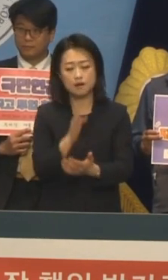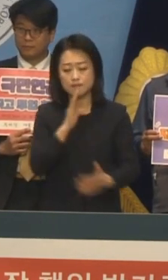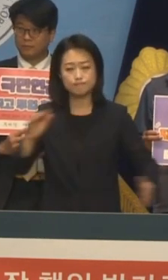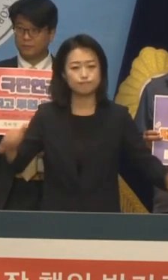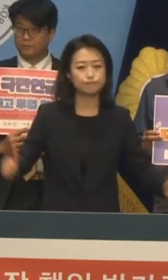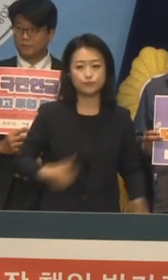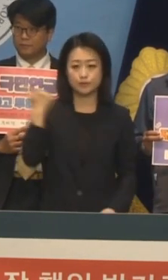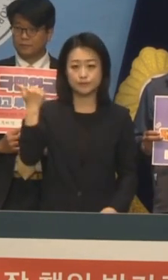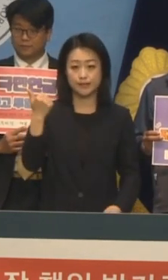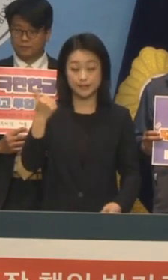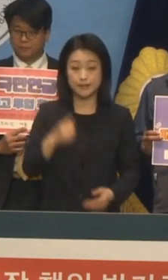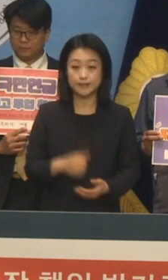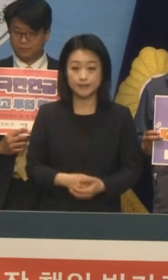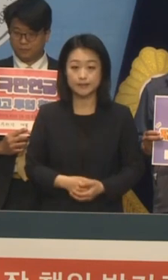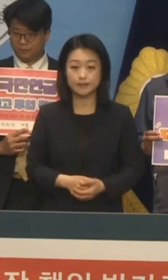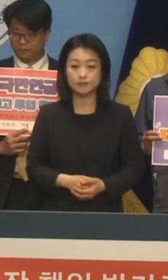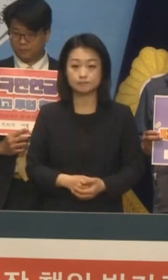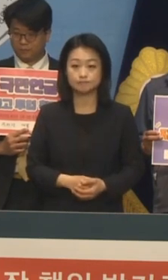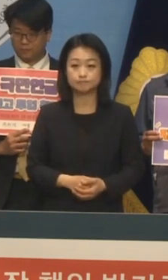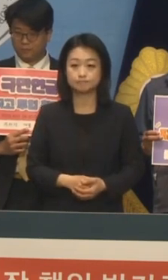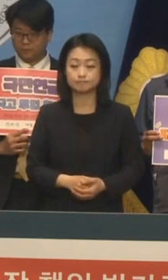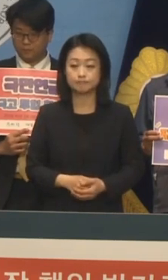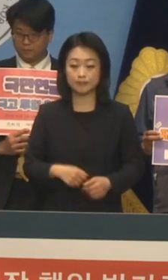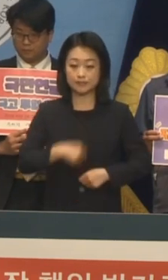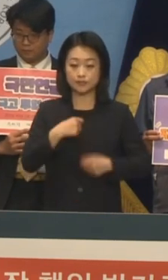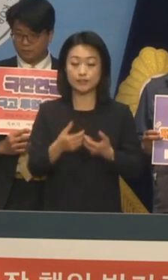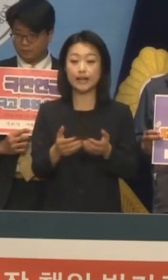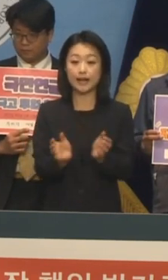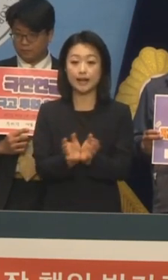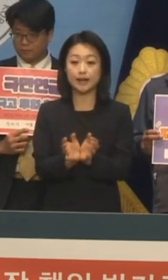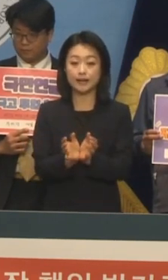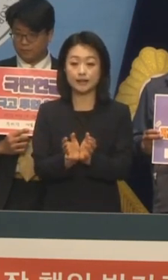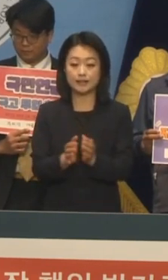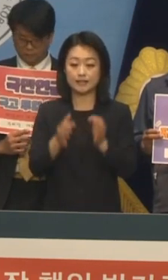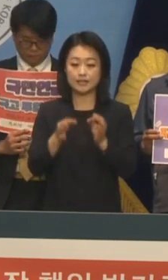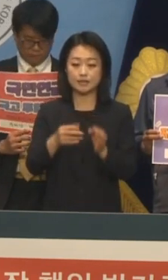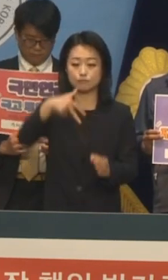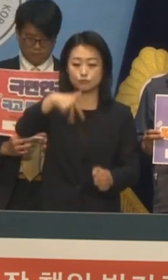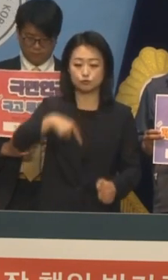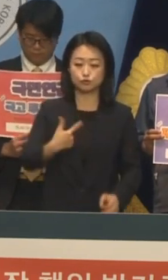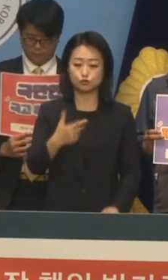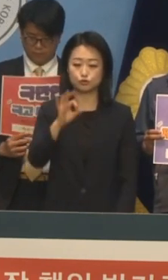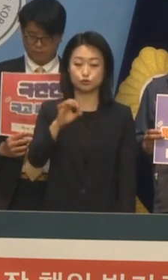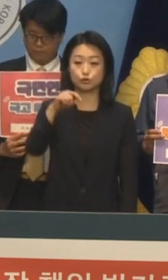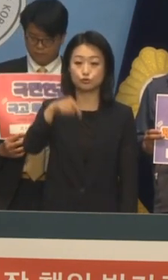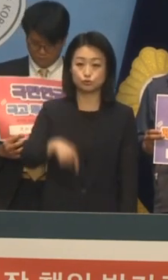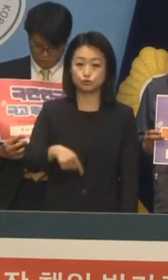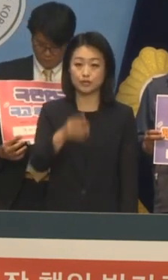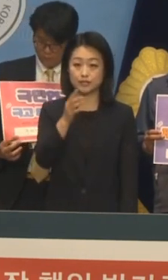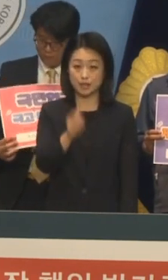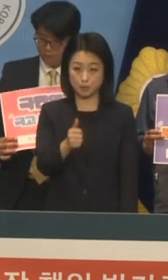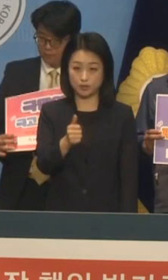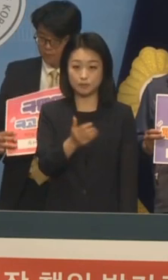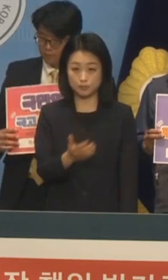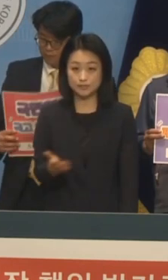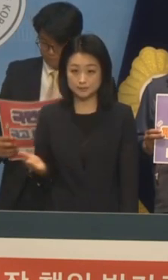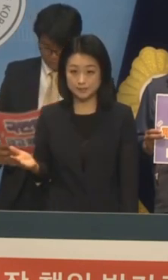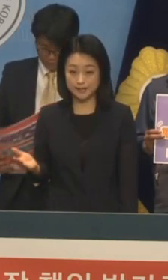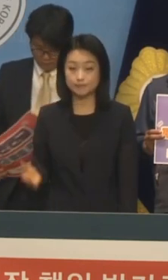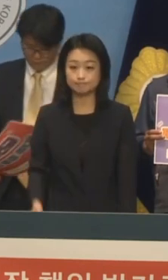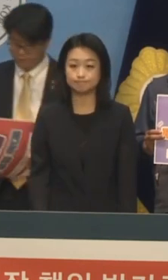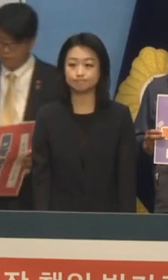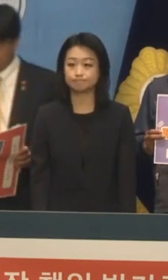않을 수 없습니다. 먼저 정의당 김준우 대표님 모시고 여는 말씀을 듣도록